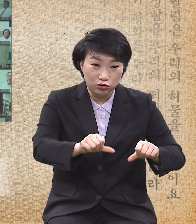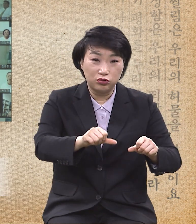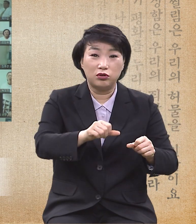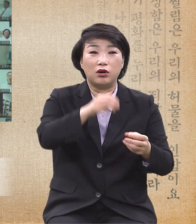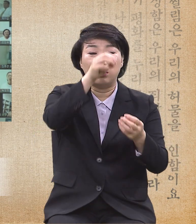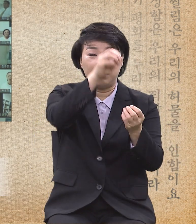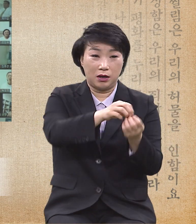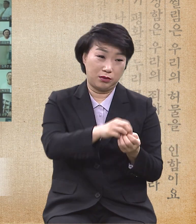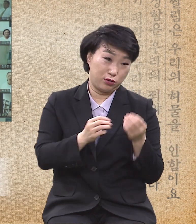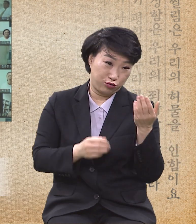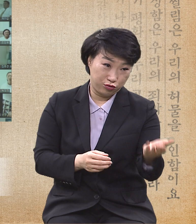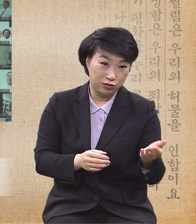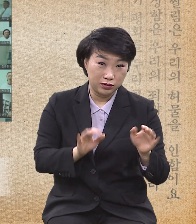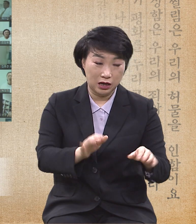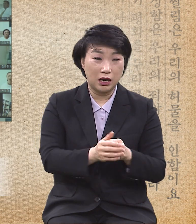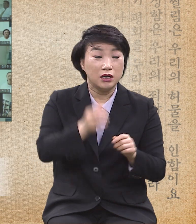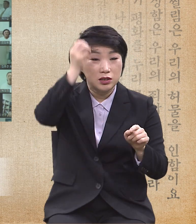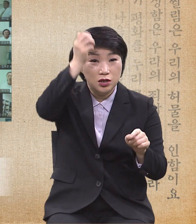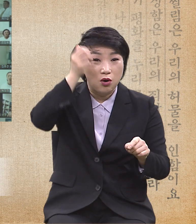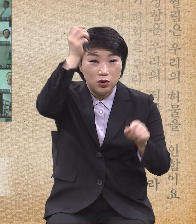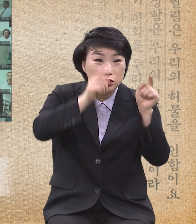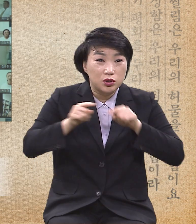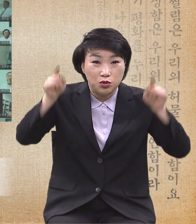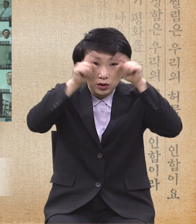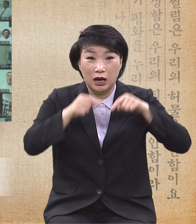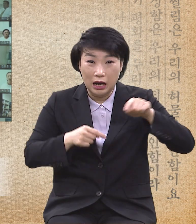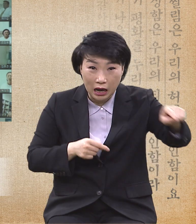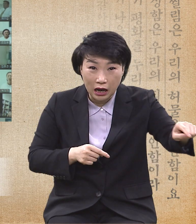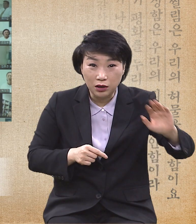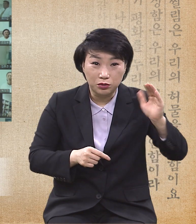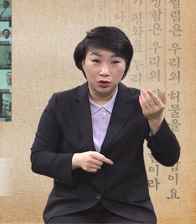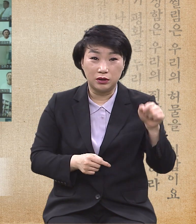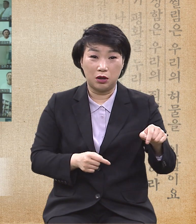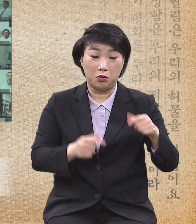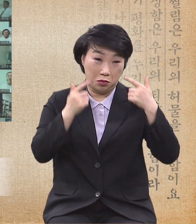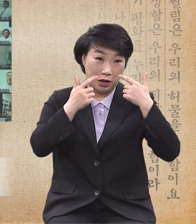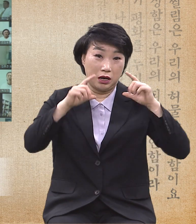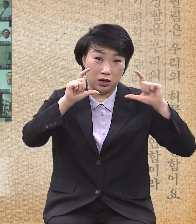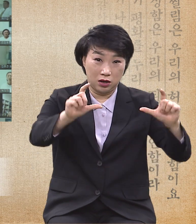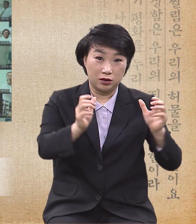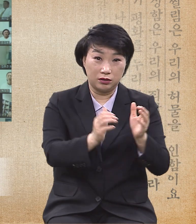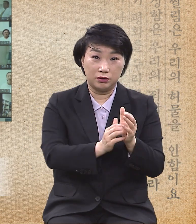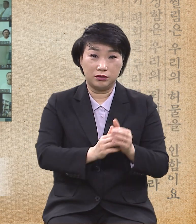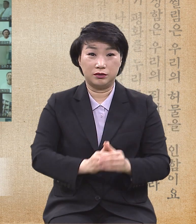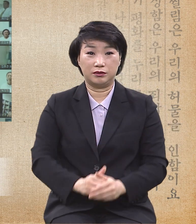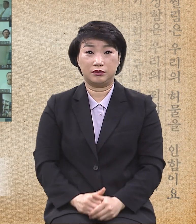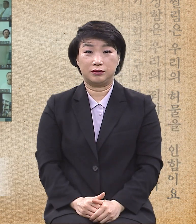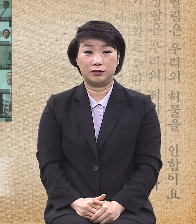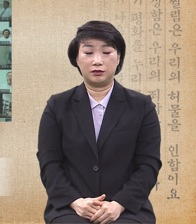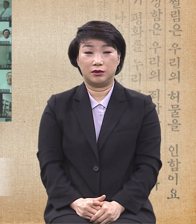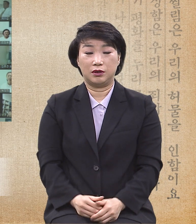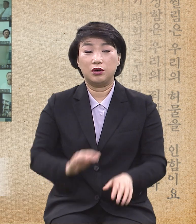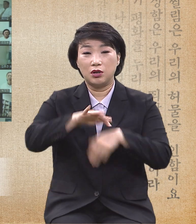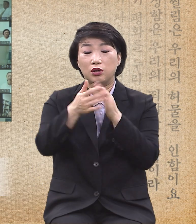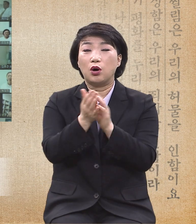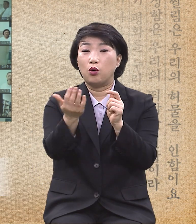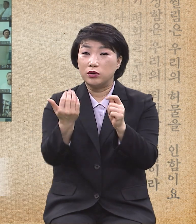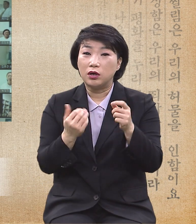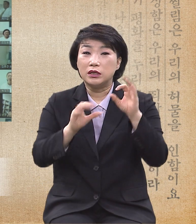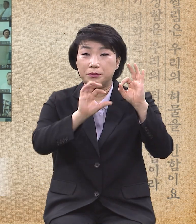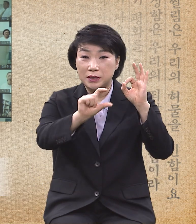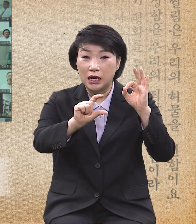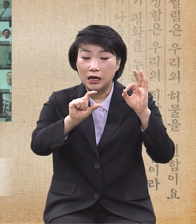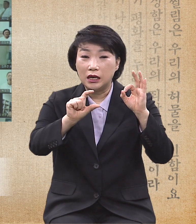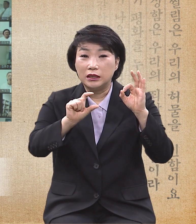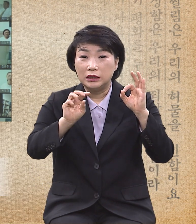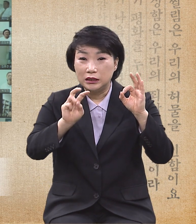생산하며 영혼 지옥의 신세를 면치 못한다고 분명히 말씀하셨습니다. 고린도전서 10장